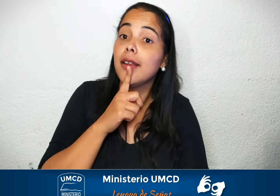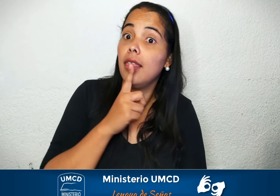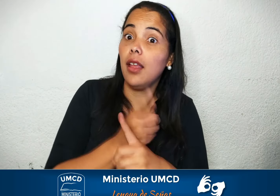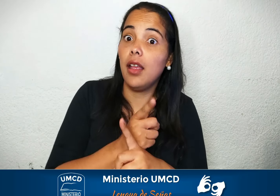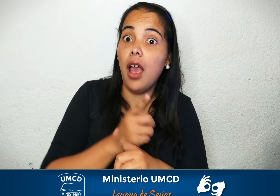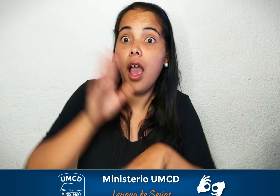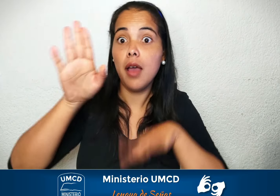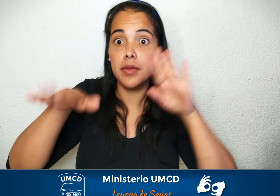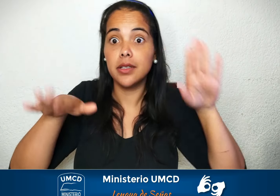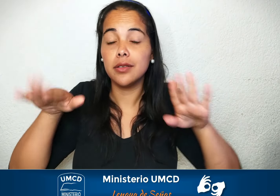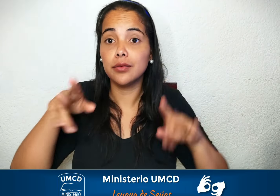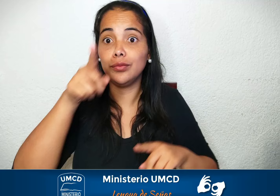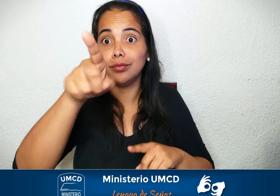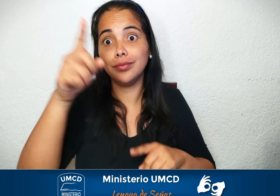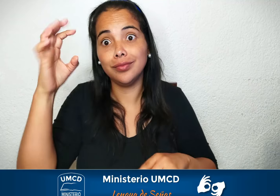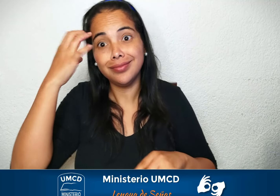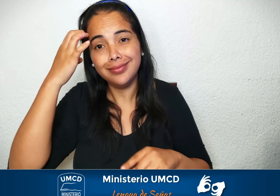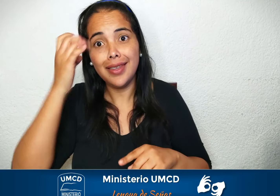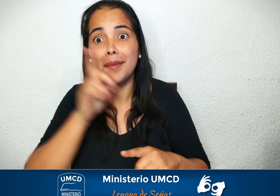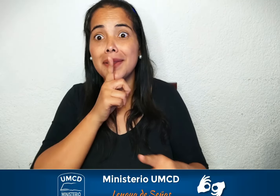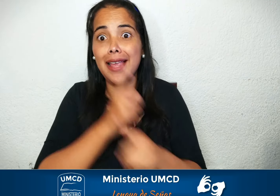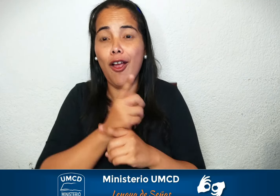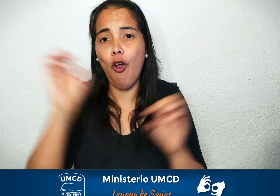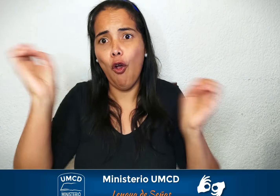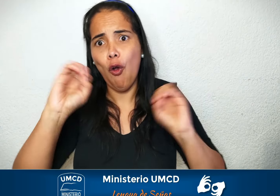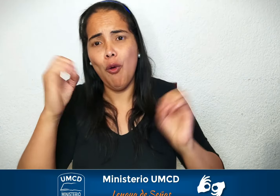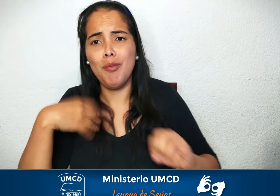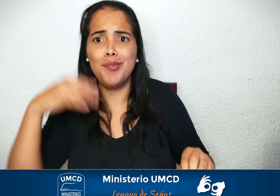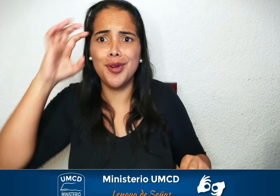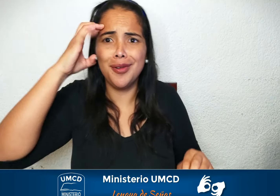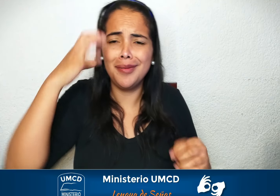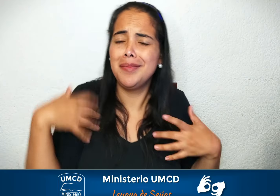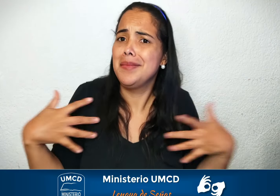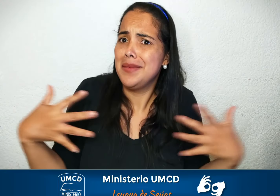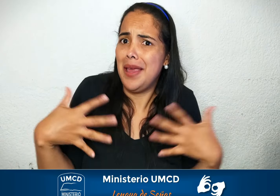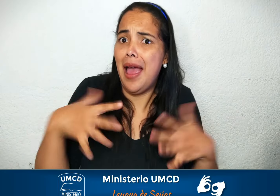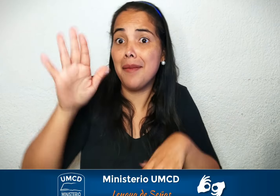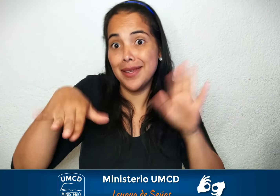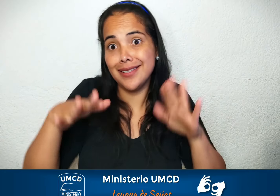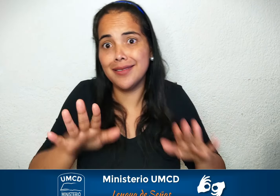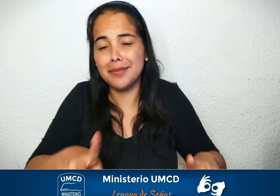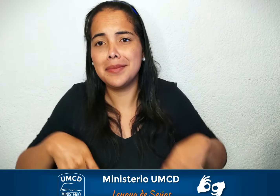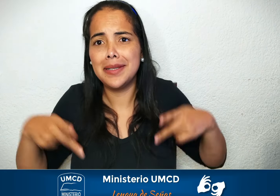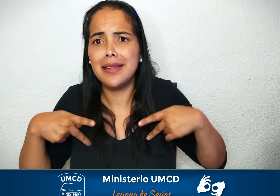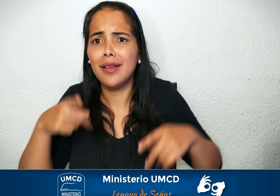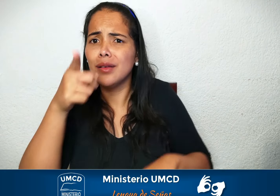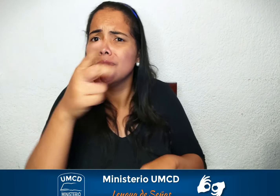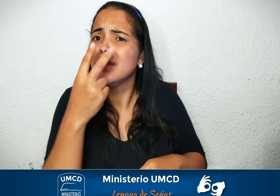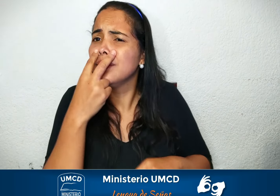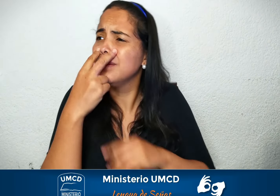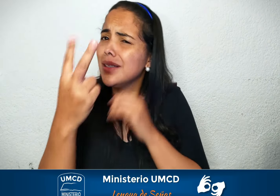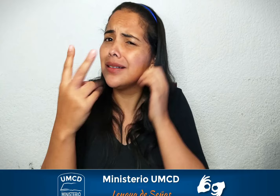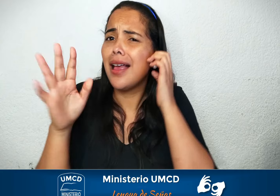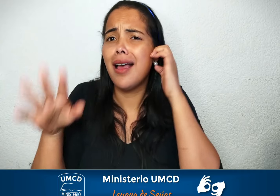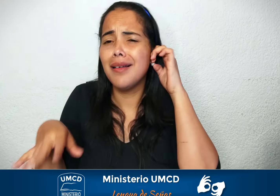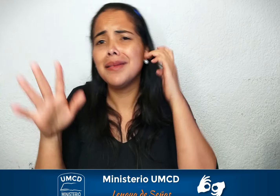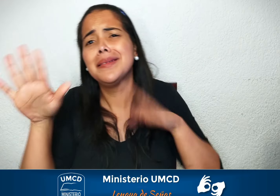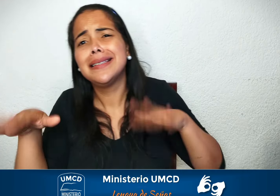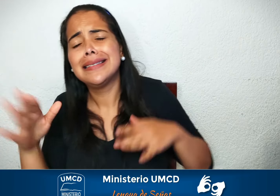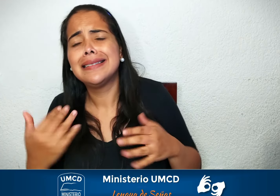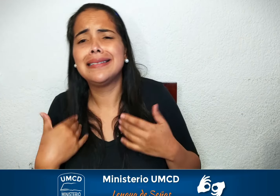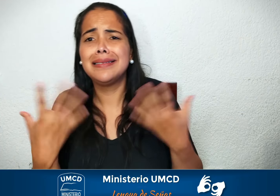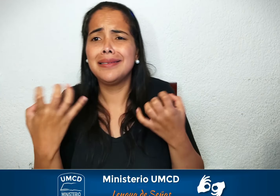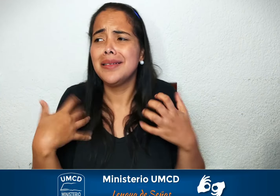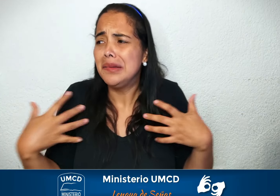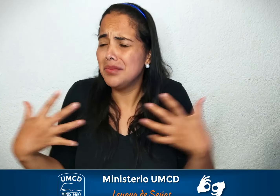muchas veces una de las cosas que más nos amenaza o nos produce temor en nuestras vidas es ver que aquello a